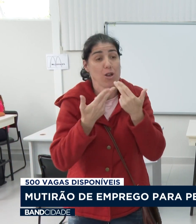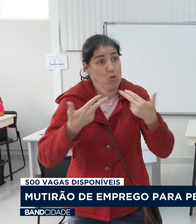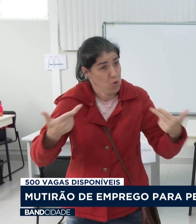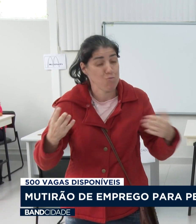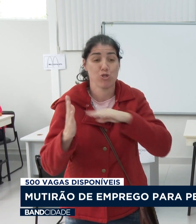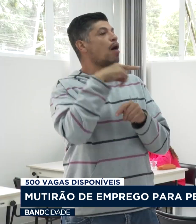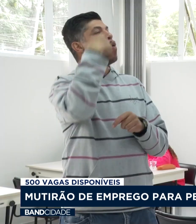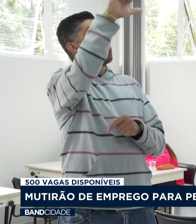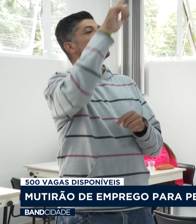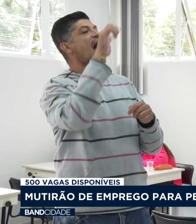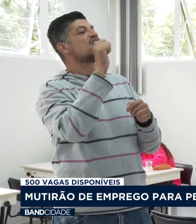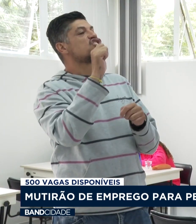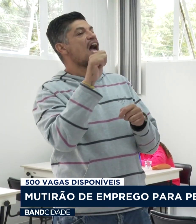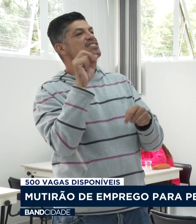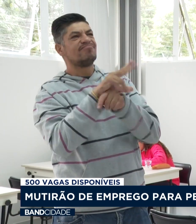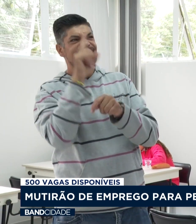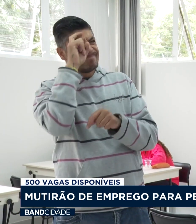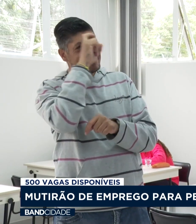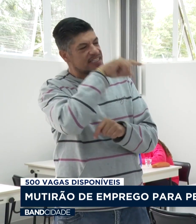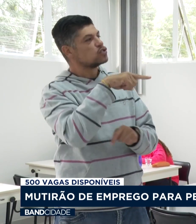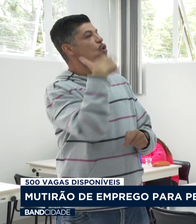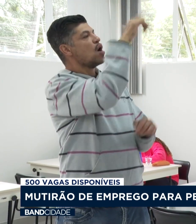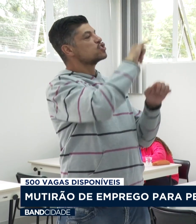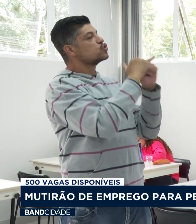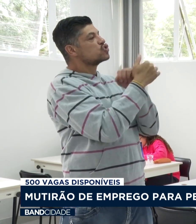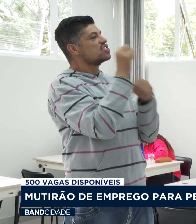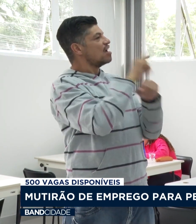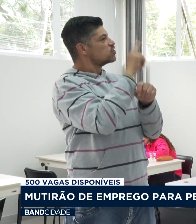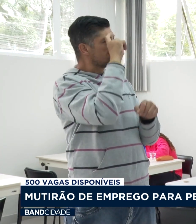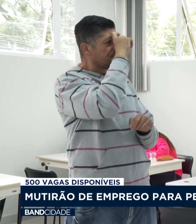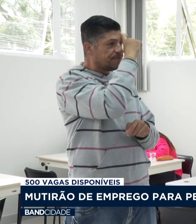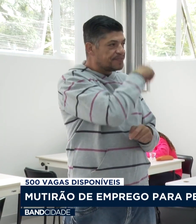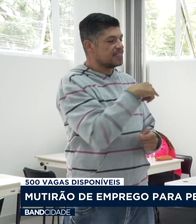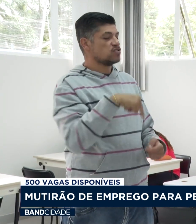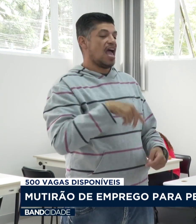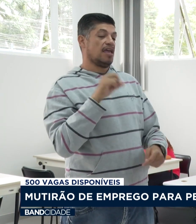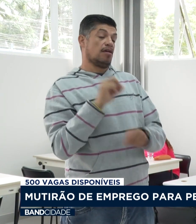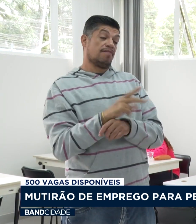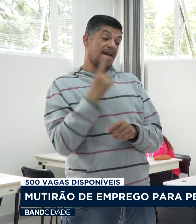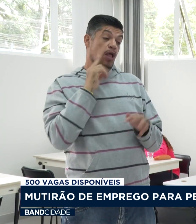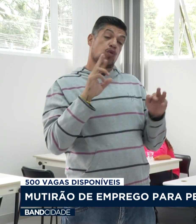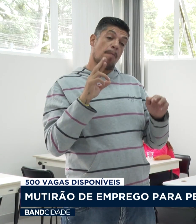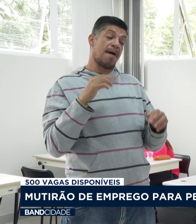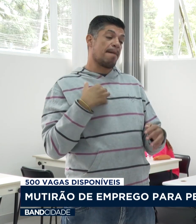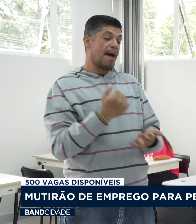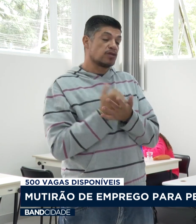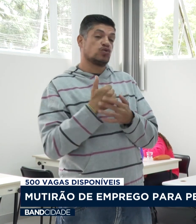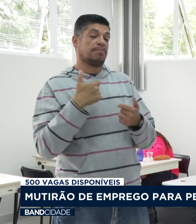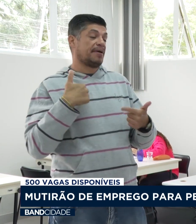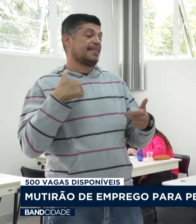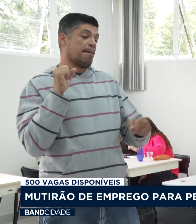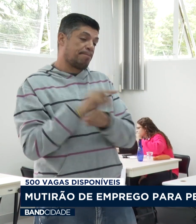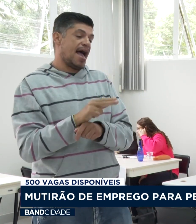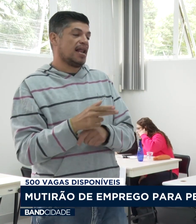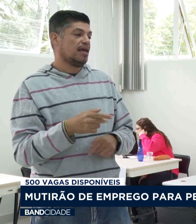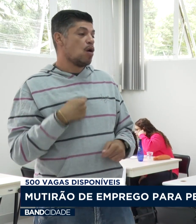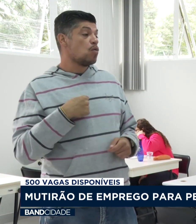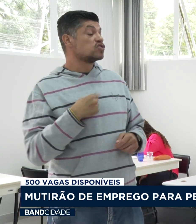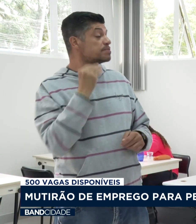né? Conquistar uma vaga também é o desejo do José. Segundo ele, a maior dificuldade na hora de procurar